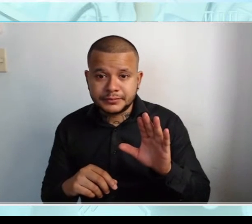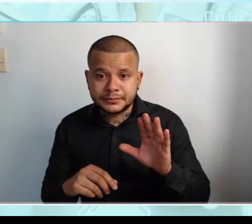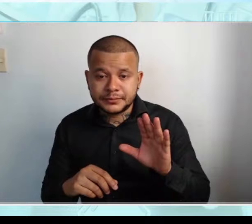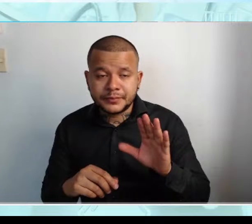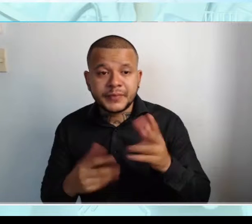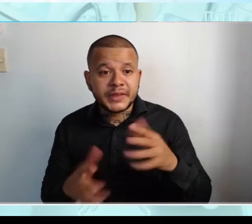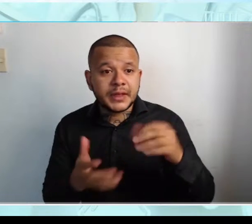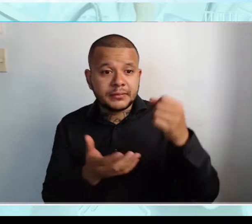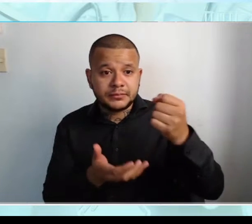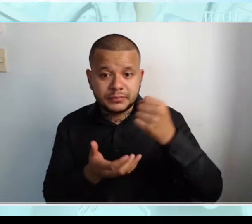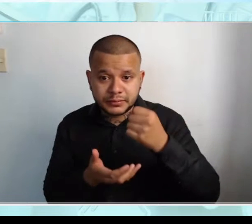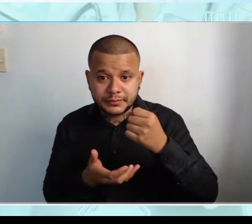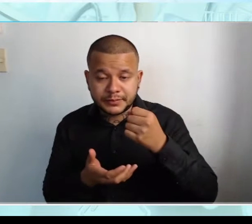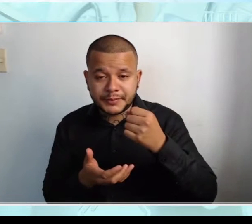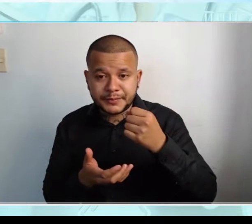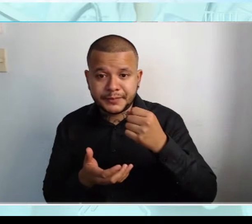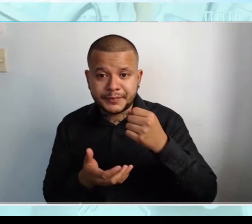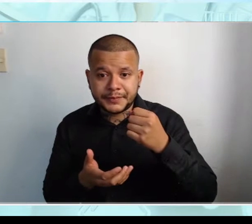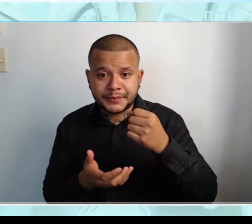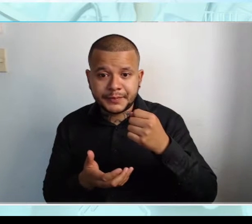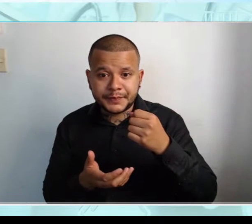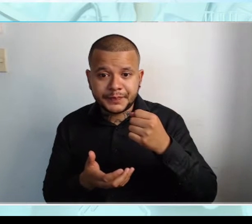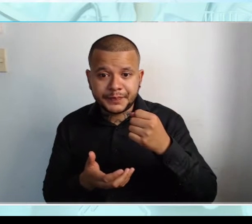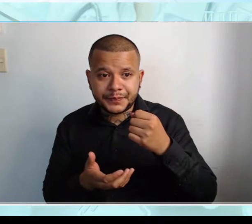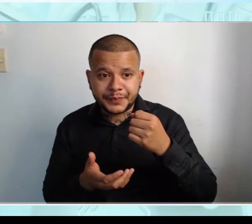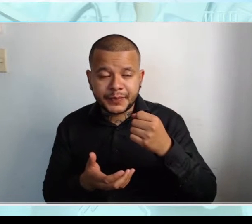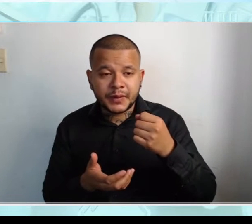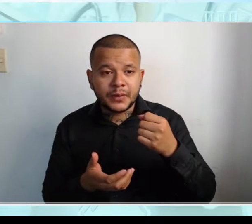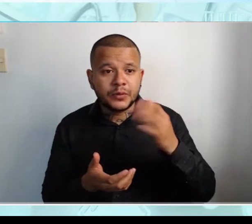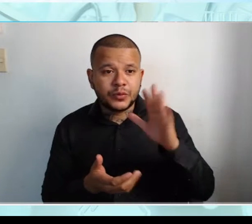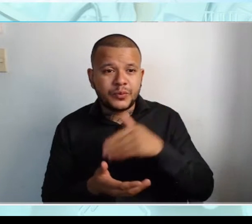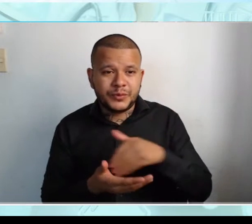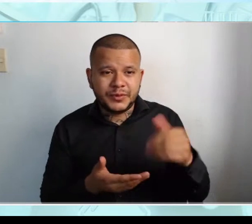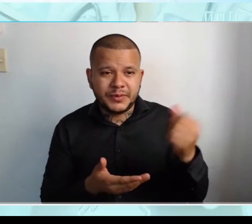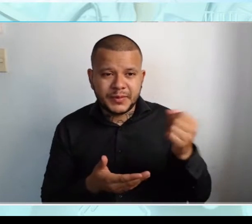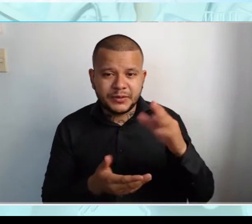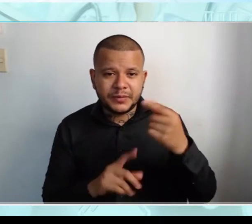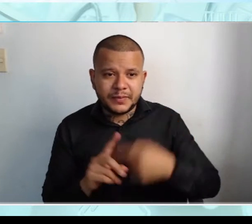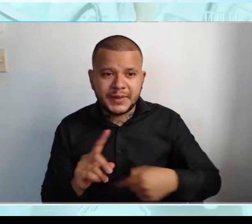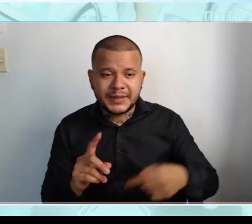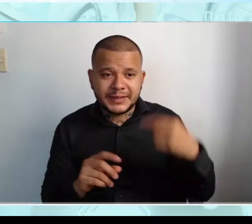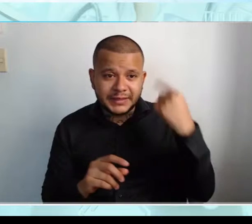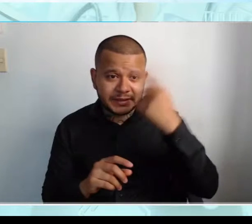los recursos de 3 millones de pesos en el mes de septiembre, se